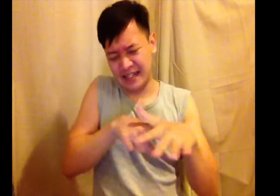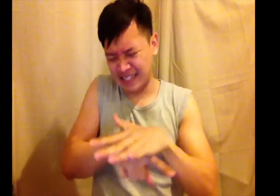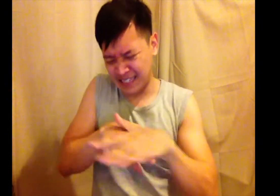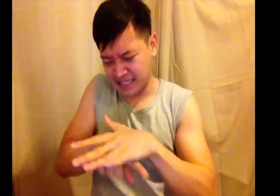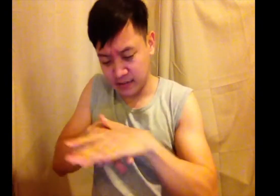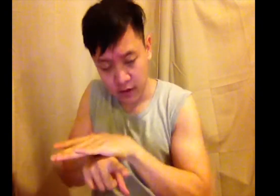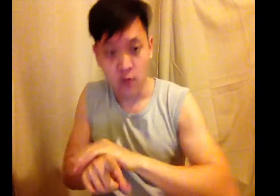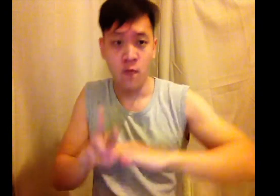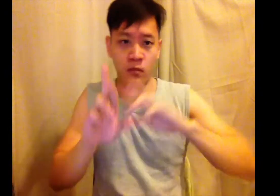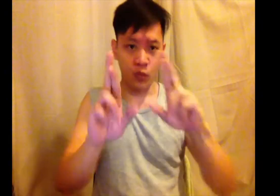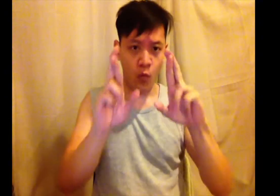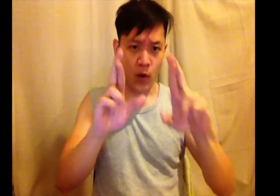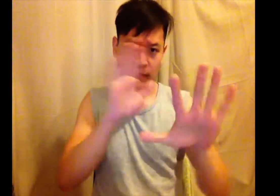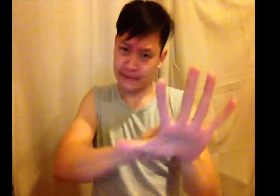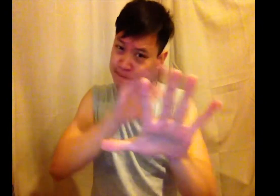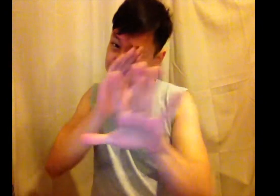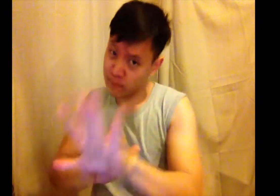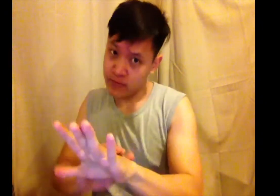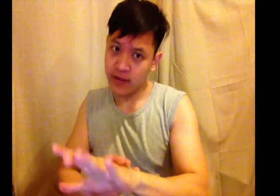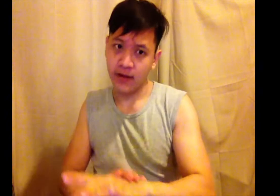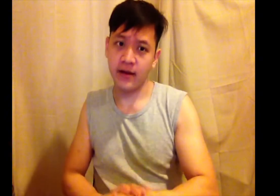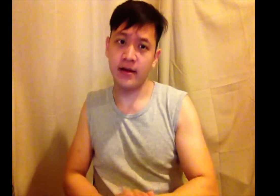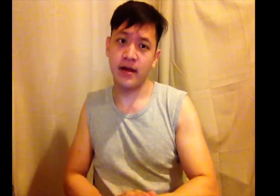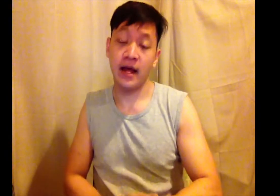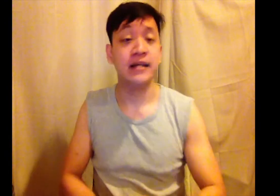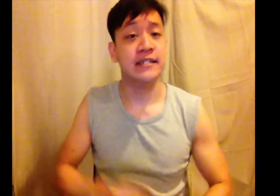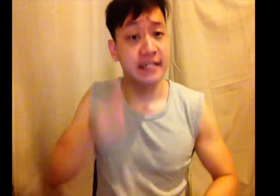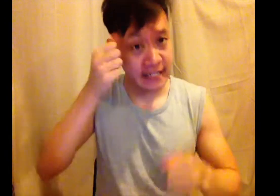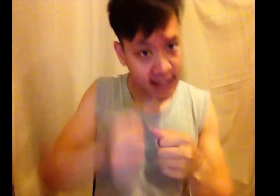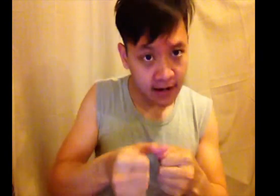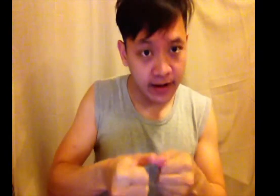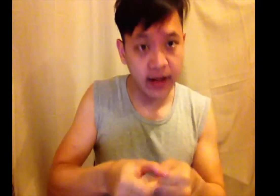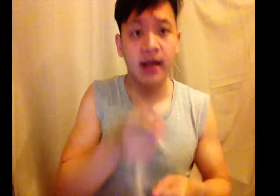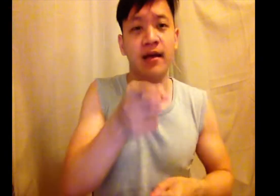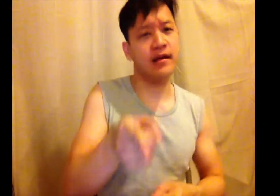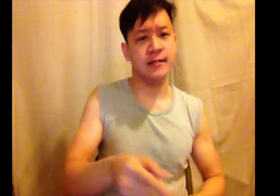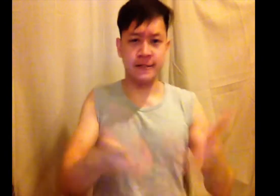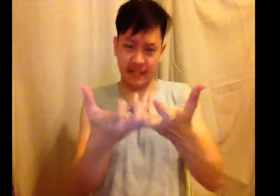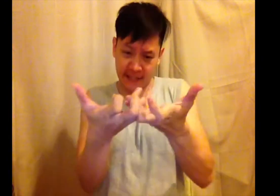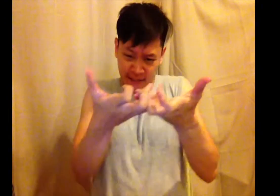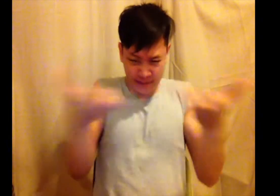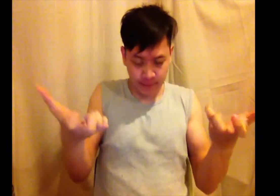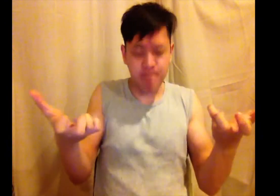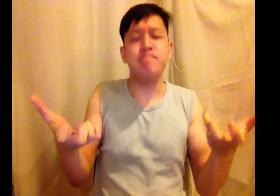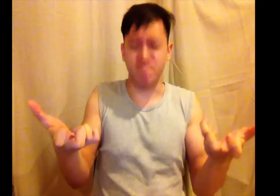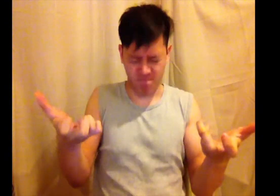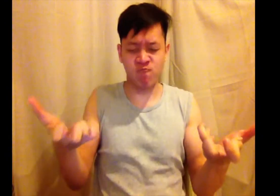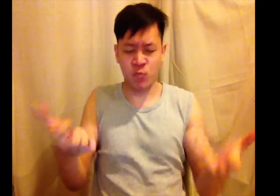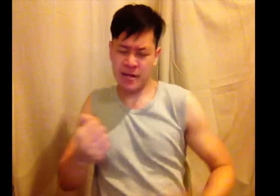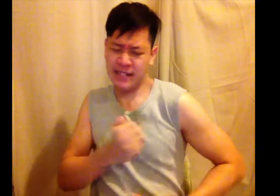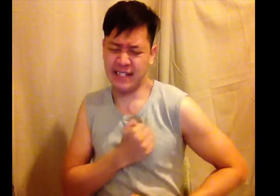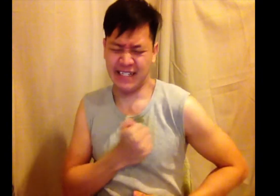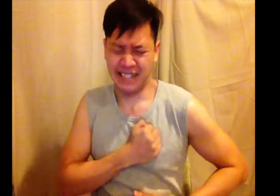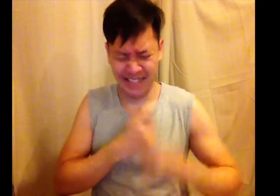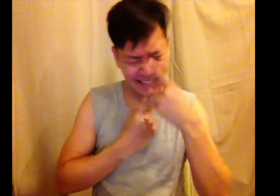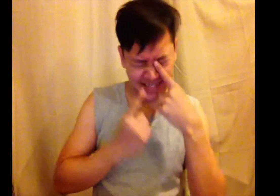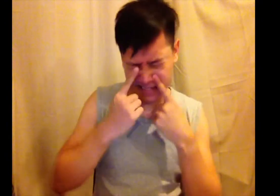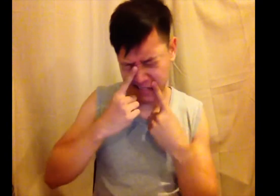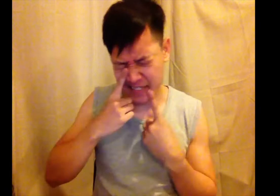ธอระลึกเอาไว้ว่าเรือต้องลอยอยู่เพื่อท่าแค่เพียงเธอยอมให้รักเดินทางไปให้เธอลืมไอ้วันเมื่อวานจากที่เคยหวานกันวาง